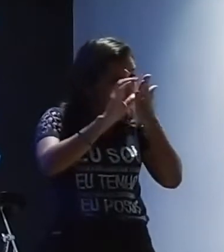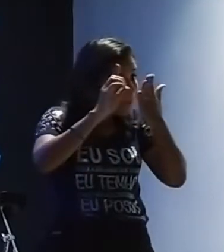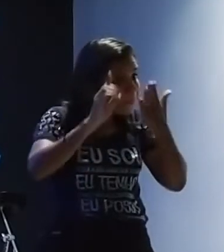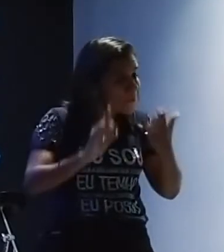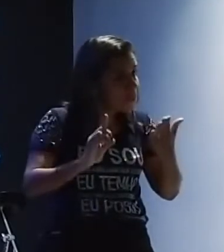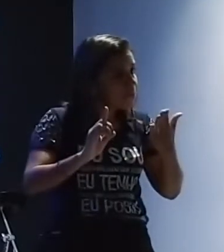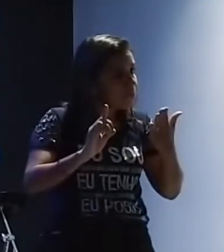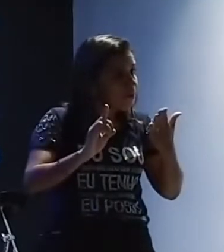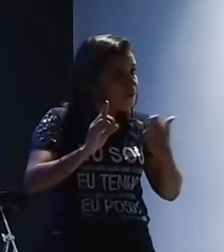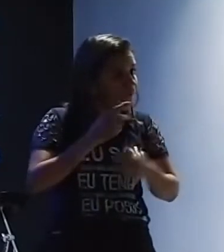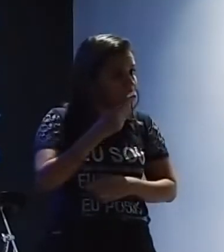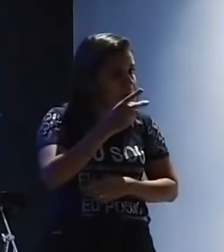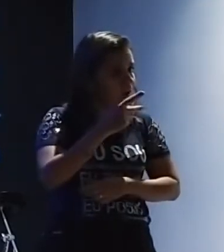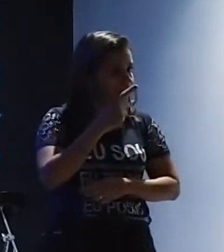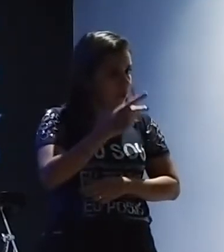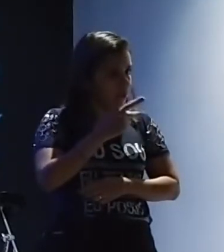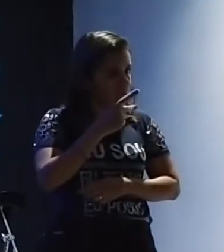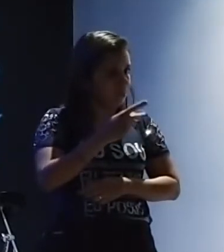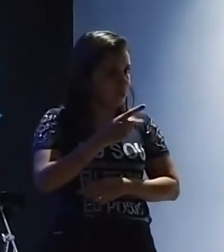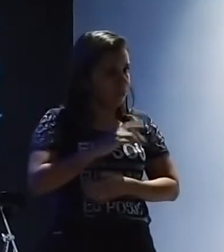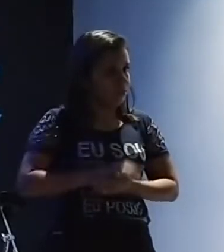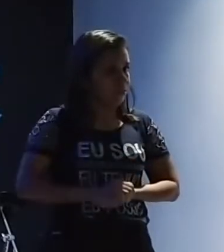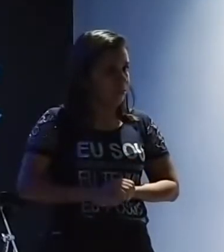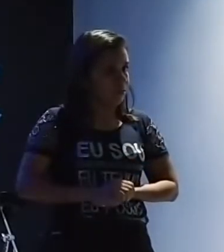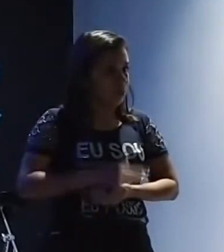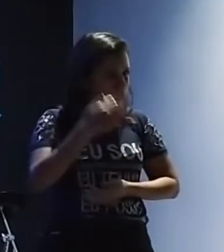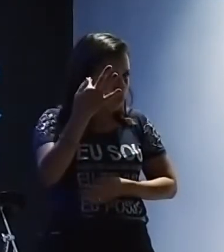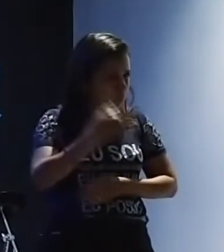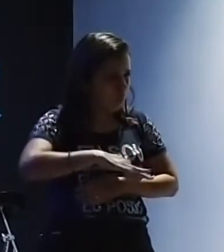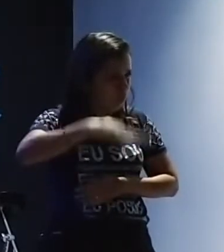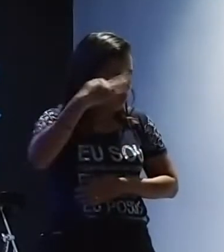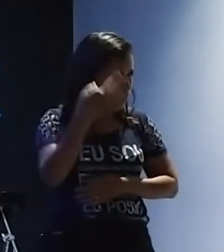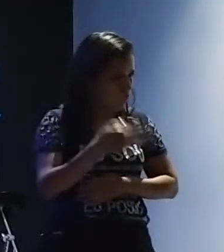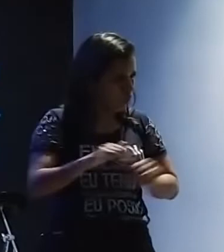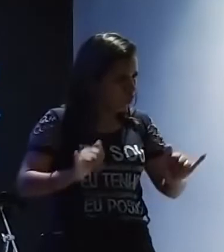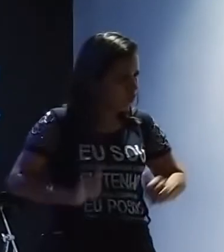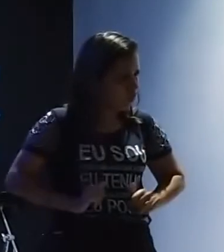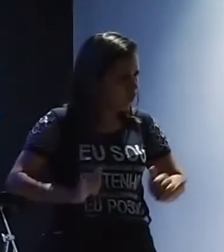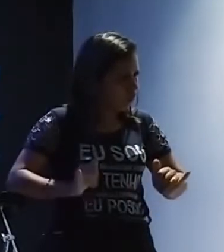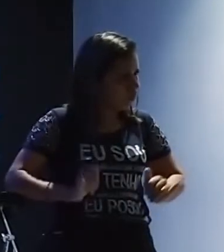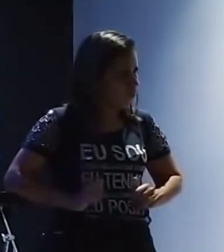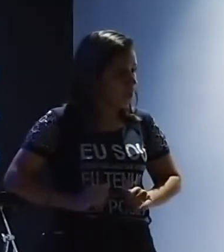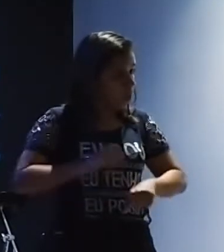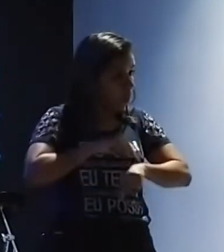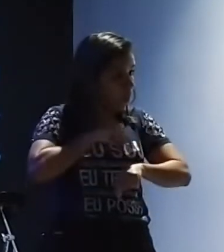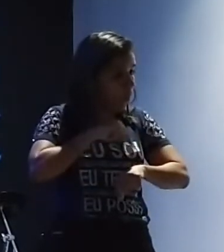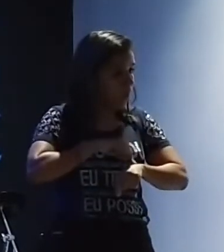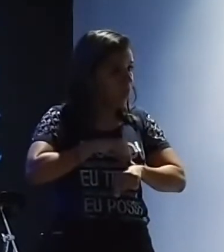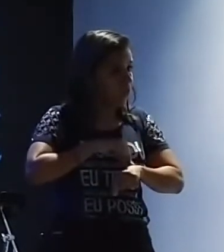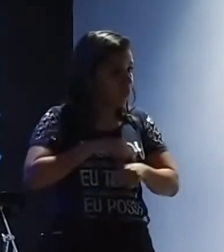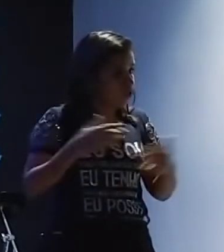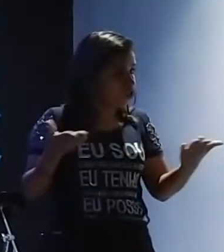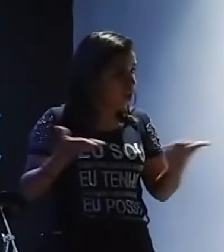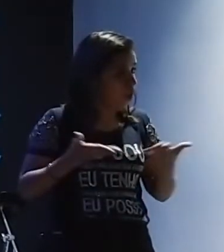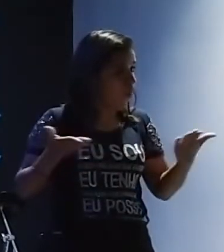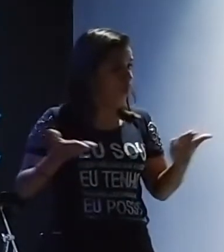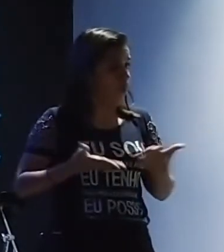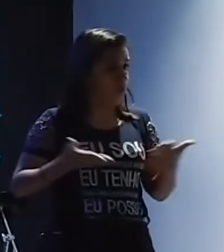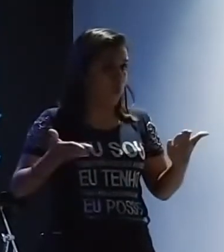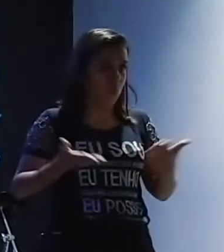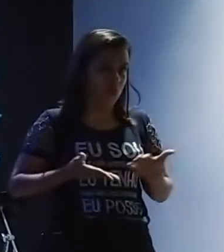diz: a dor que você está passando, o momento que você está